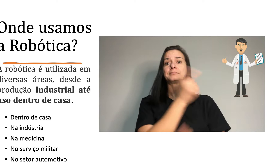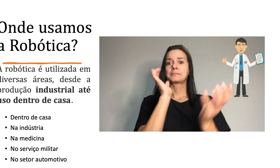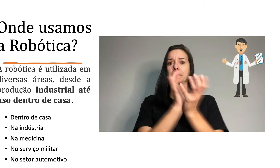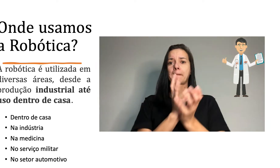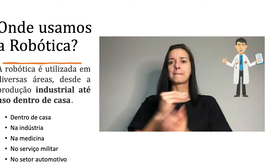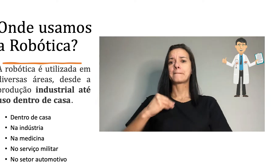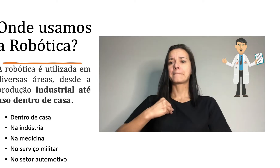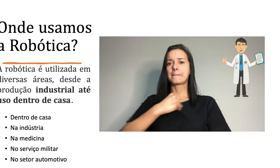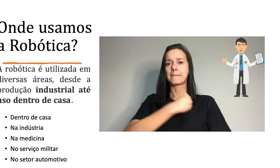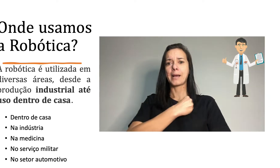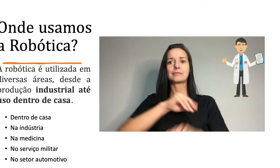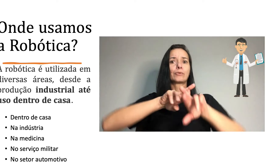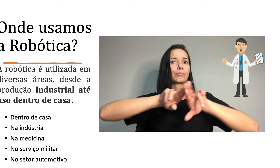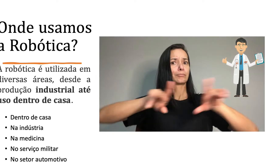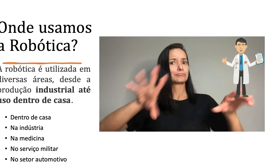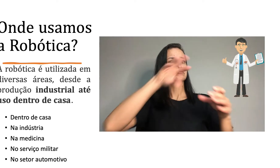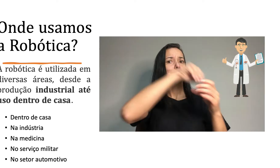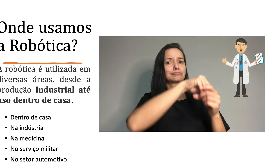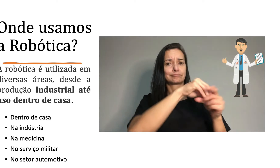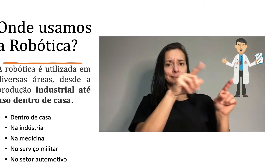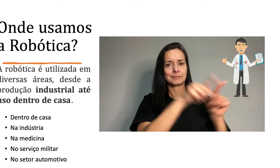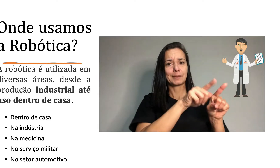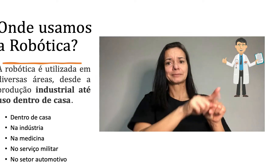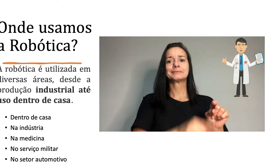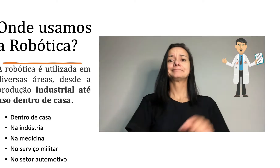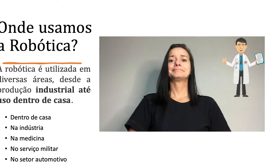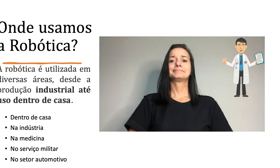na medicina,